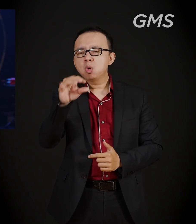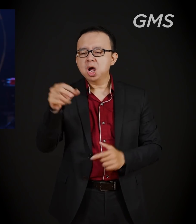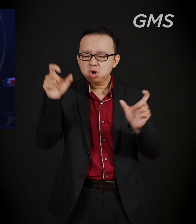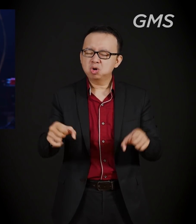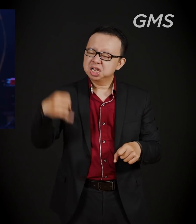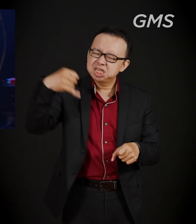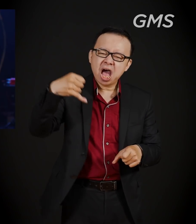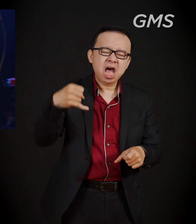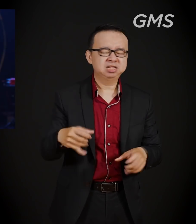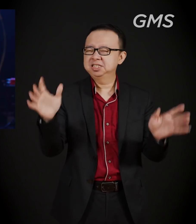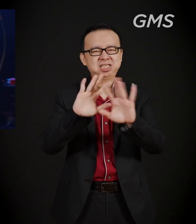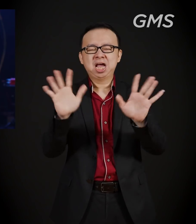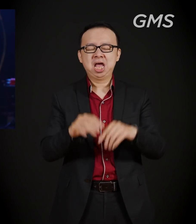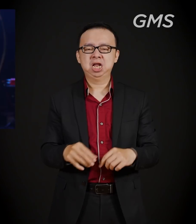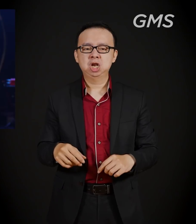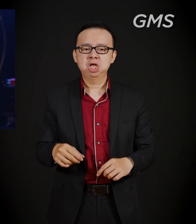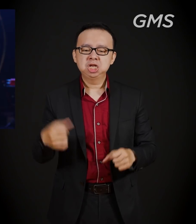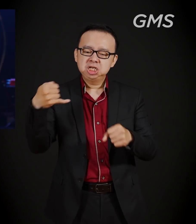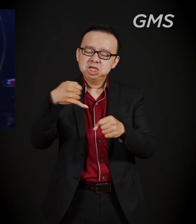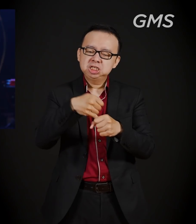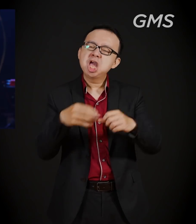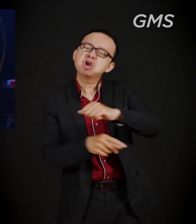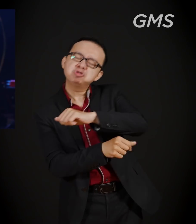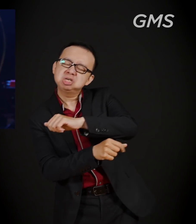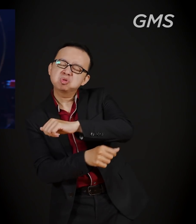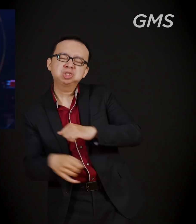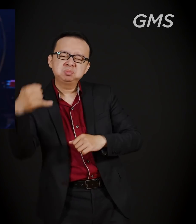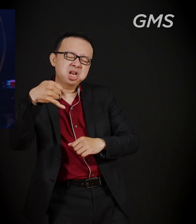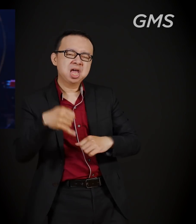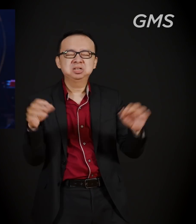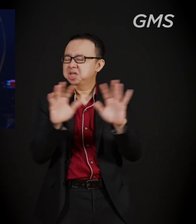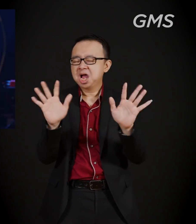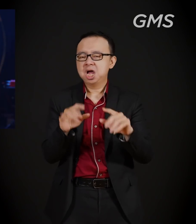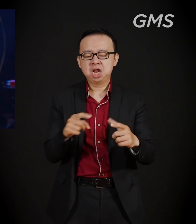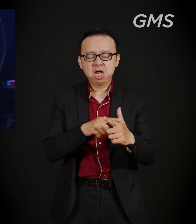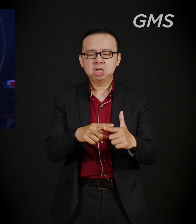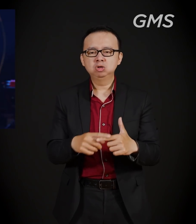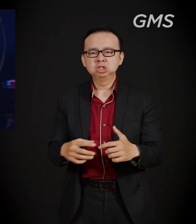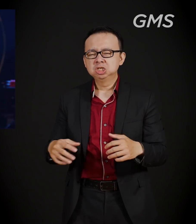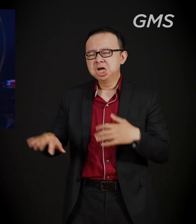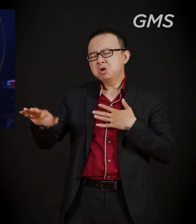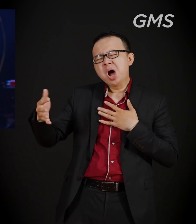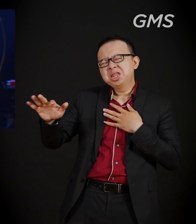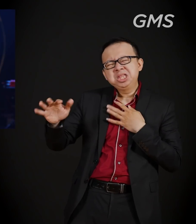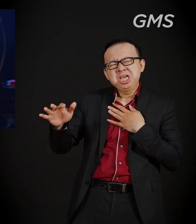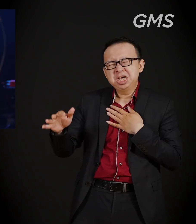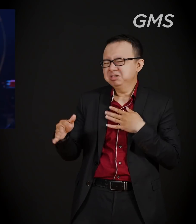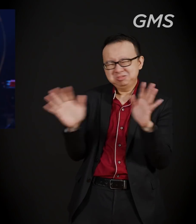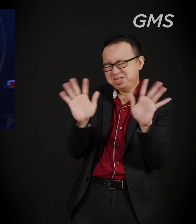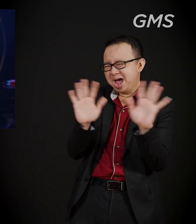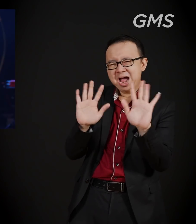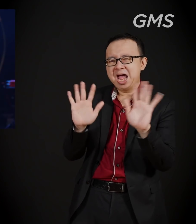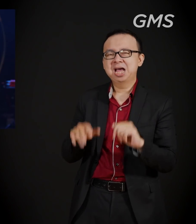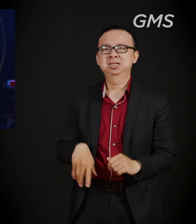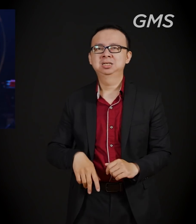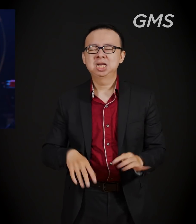kemudian isu-isu, gosip-gosip murahan. Jangan isi dengan kekhawatiran, ketakutan, kebimbangan. Ya kan, itu yang saya